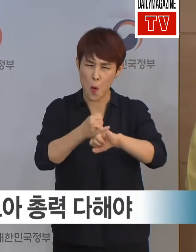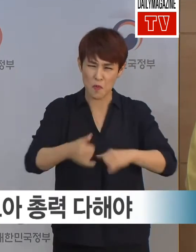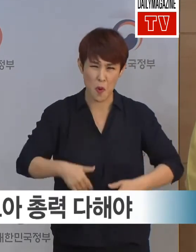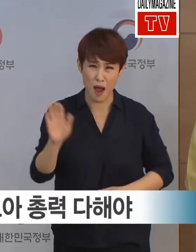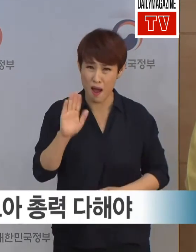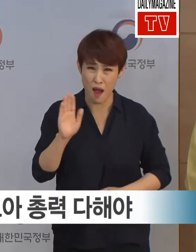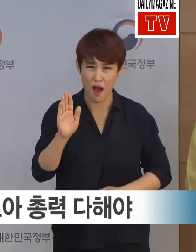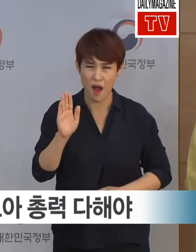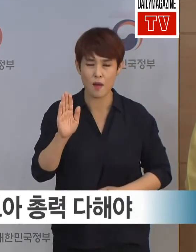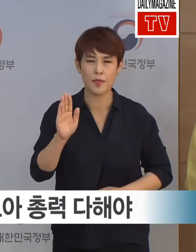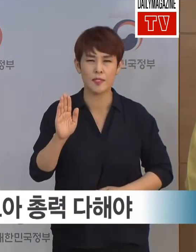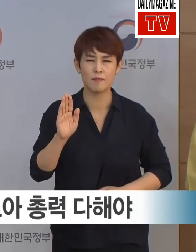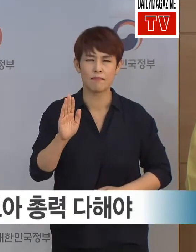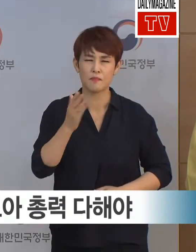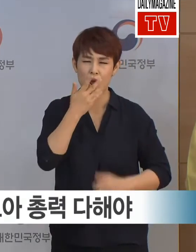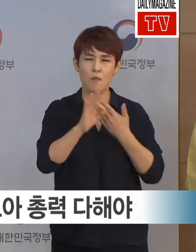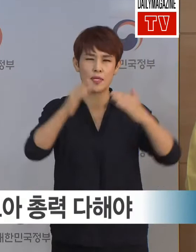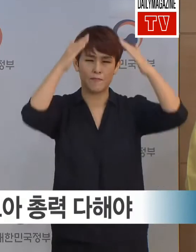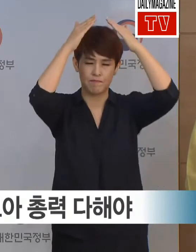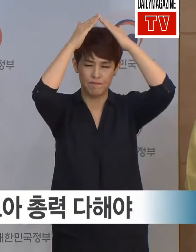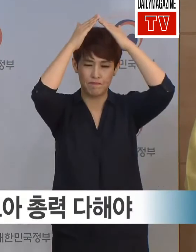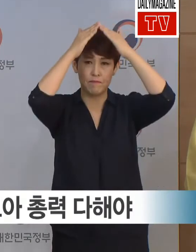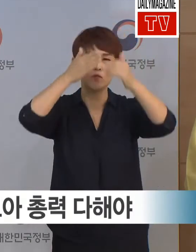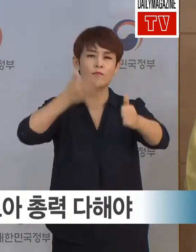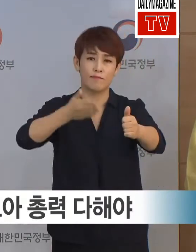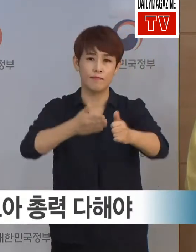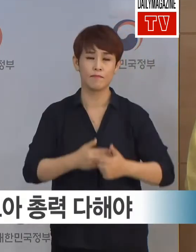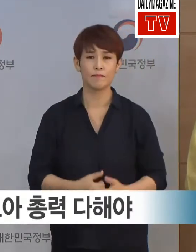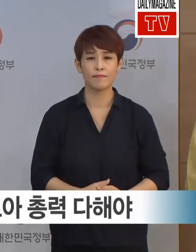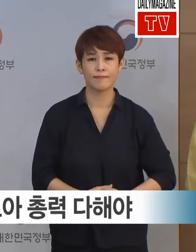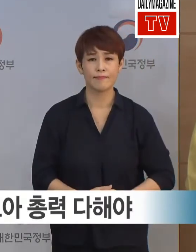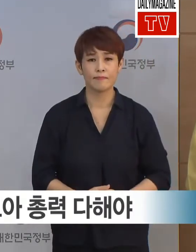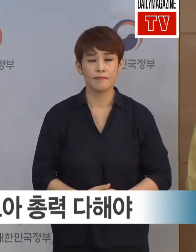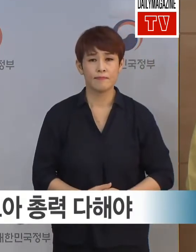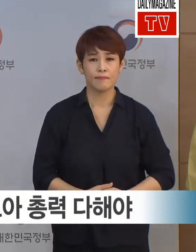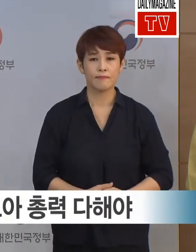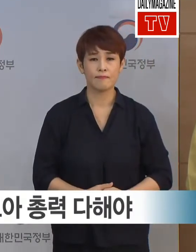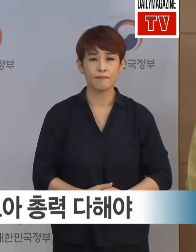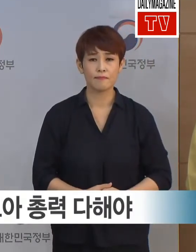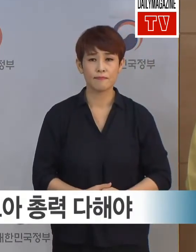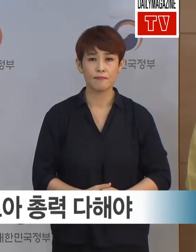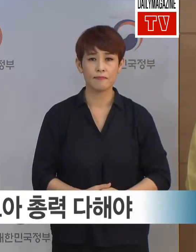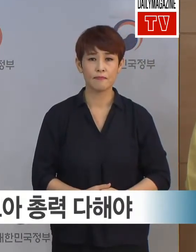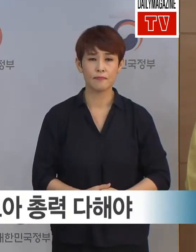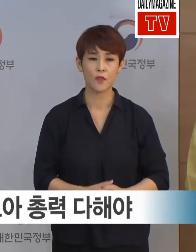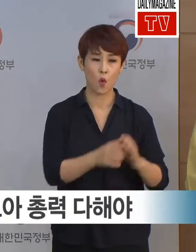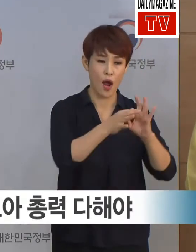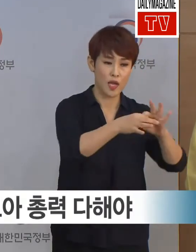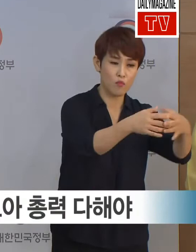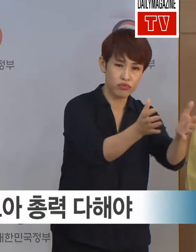외출 외에는 가급적 집에 머물러 주시기 바랍니다. 또한 관계